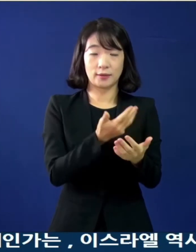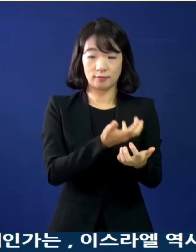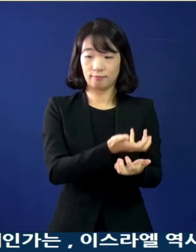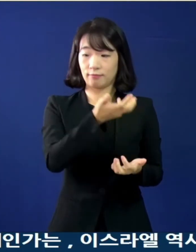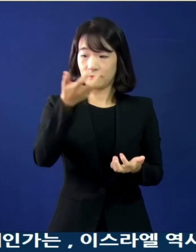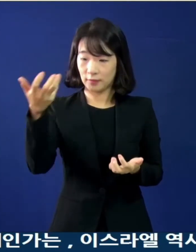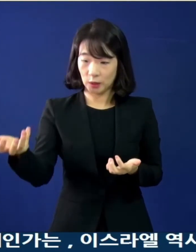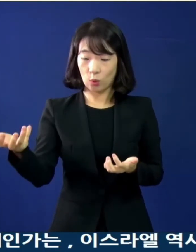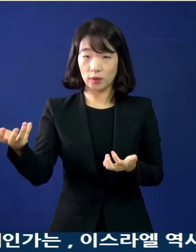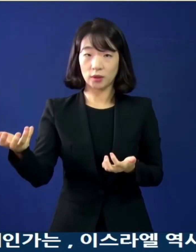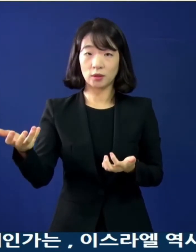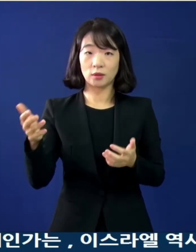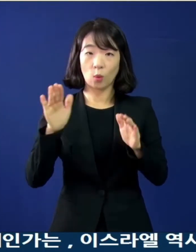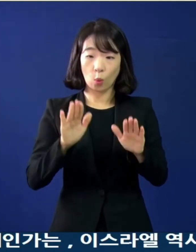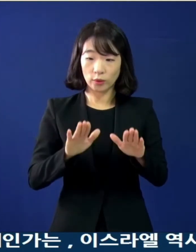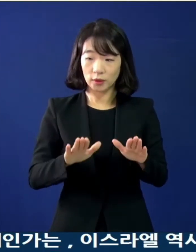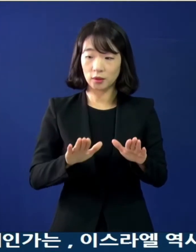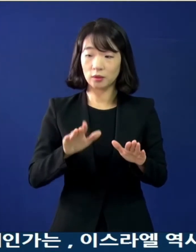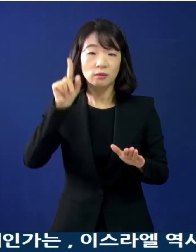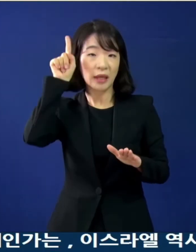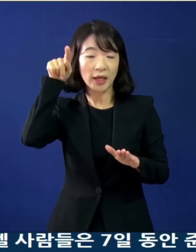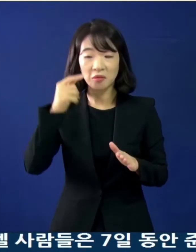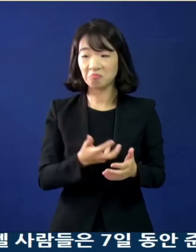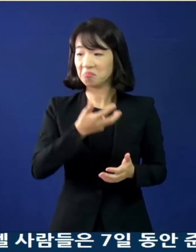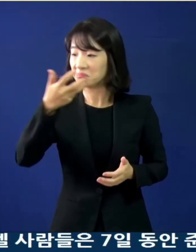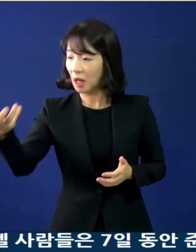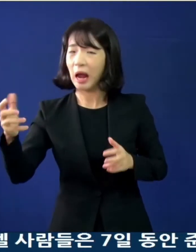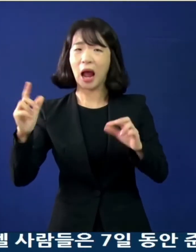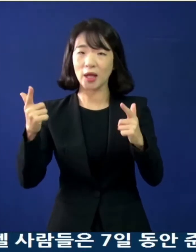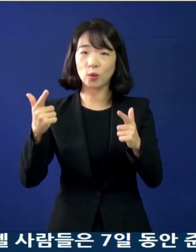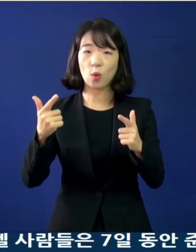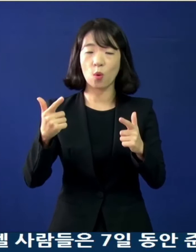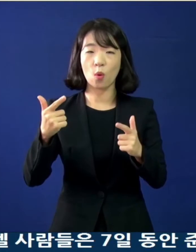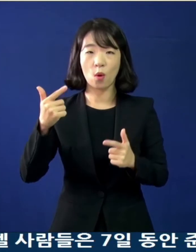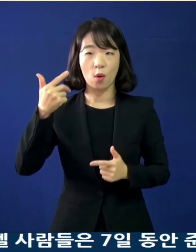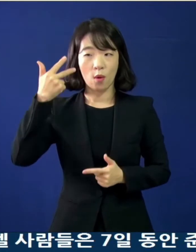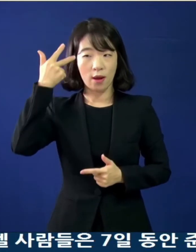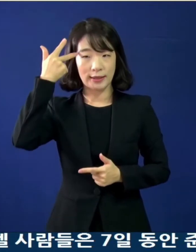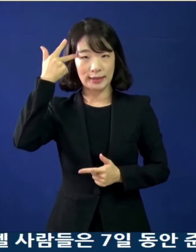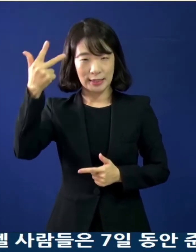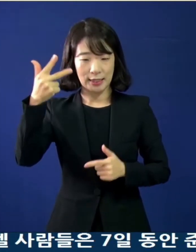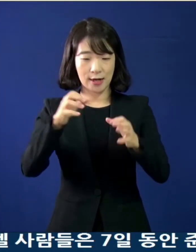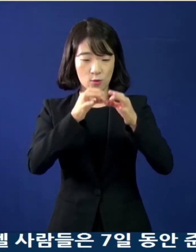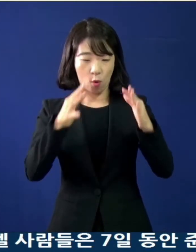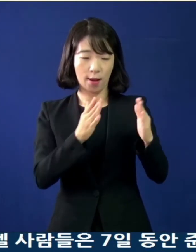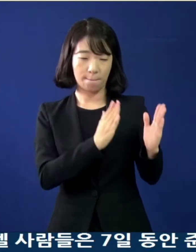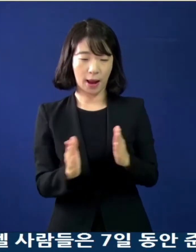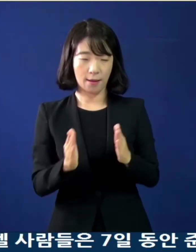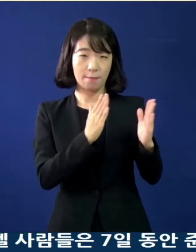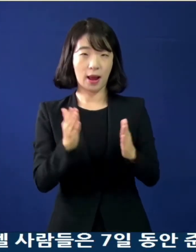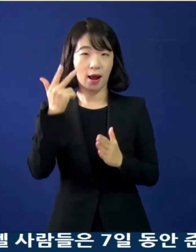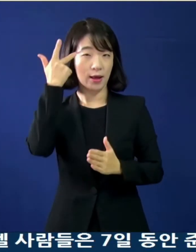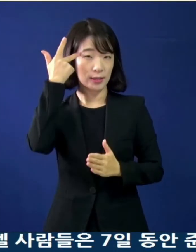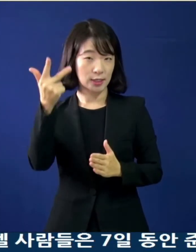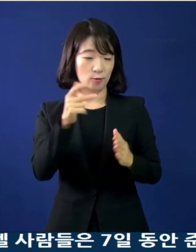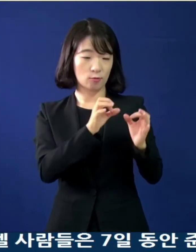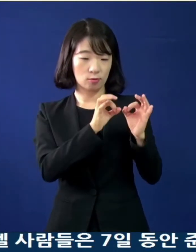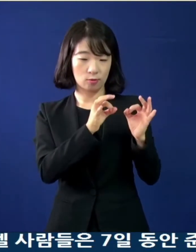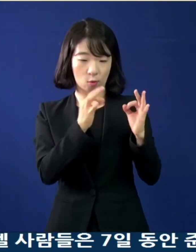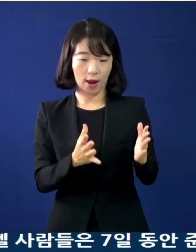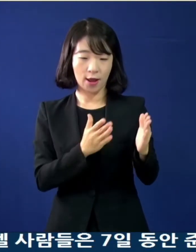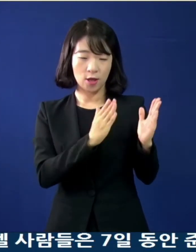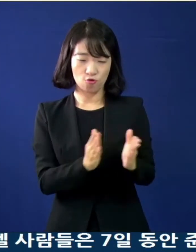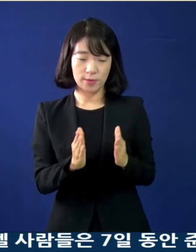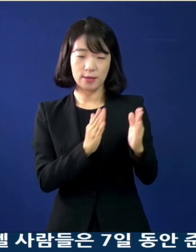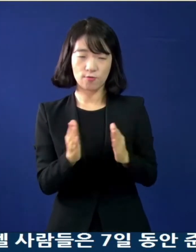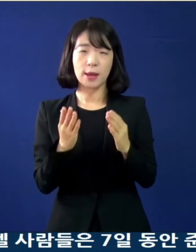내일 이루어지는 것이 아니고 8일 동안 순차적으로 잘 준비해서 7일 동안 준비하고 8일째 되는